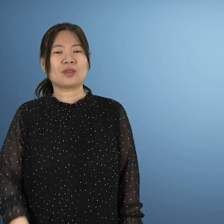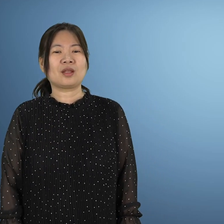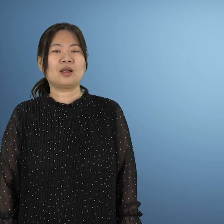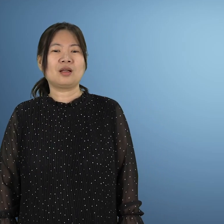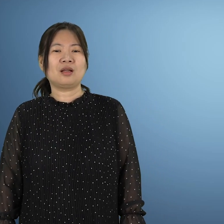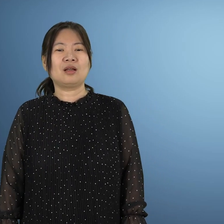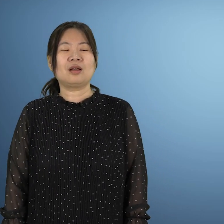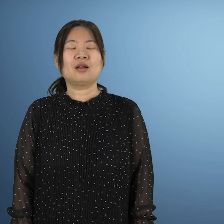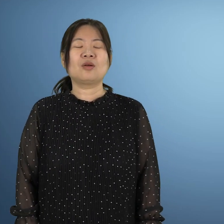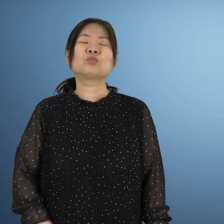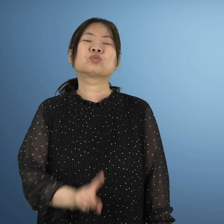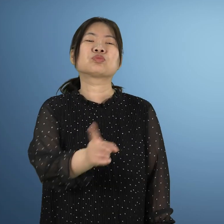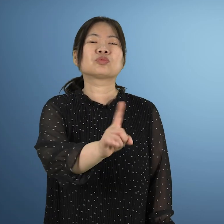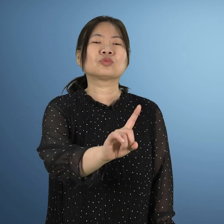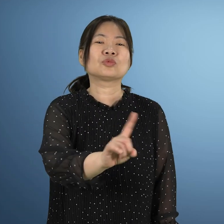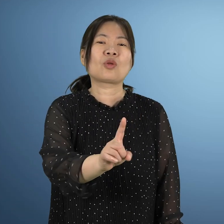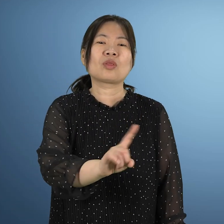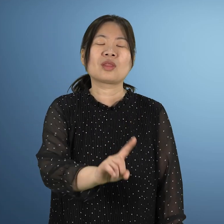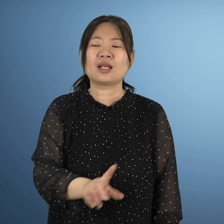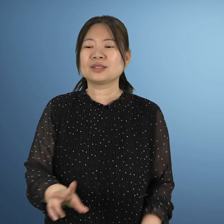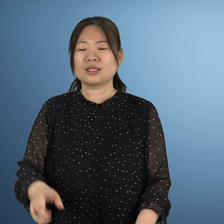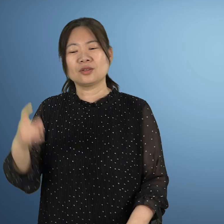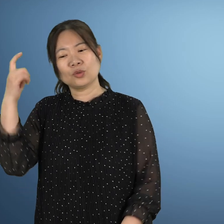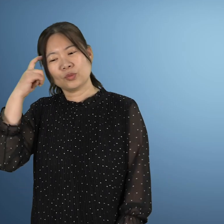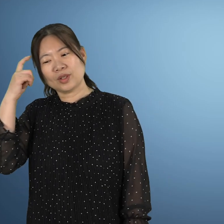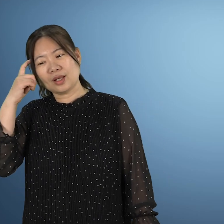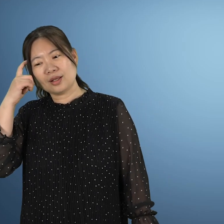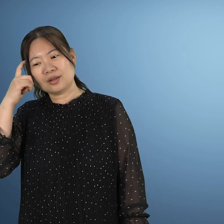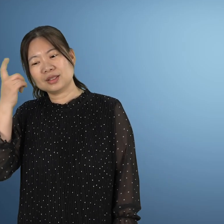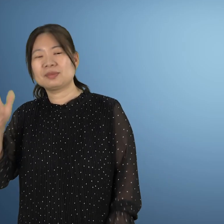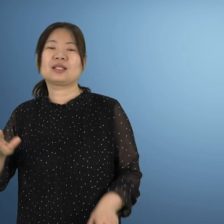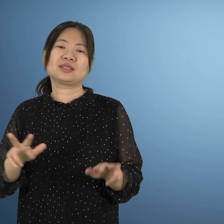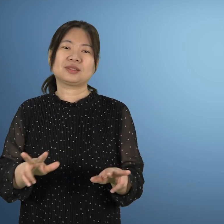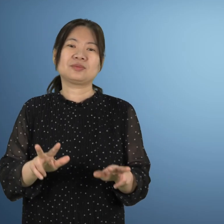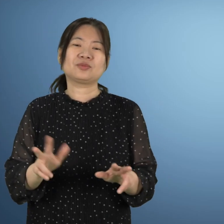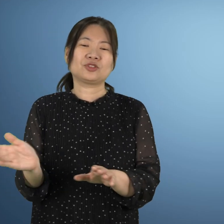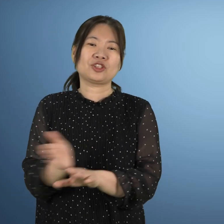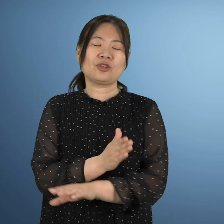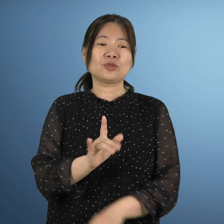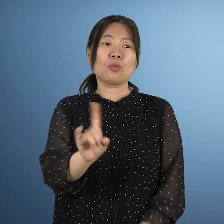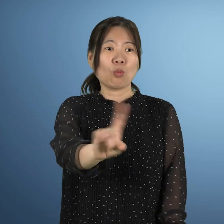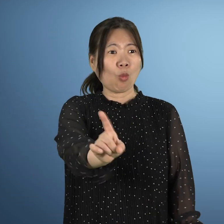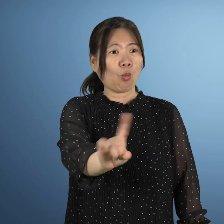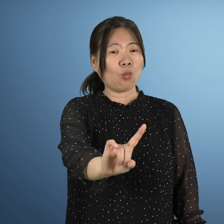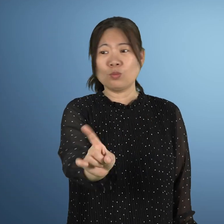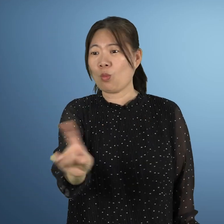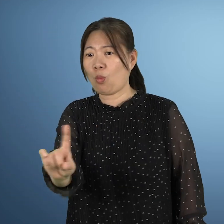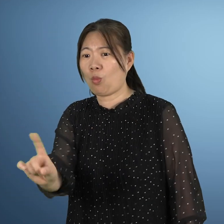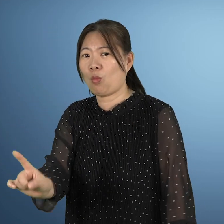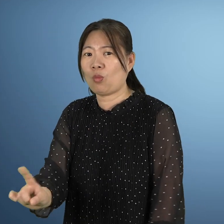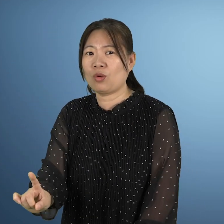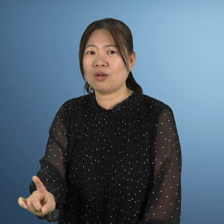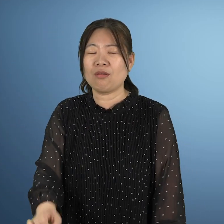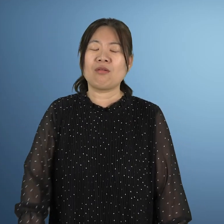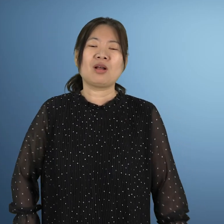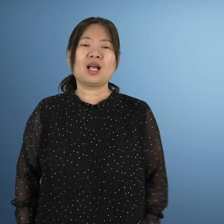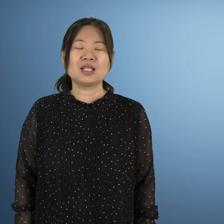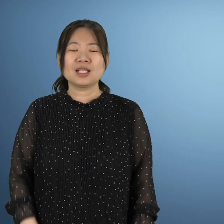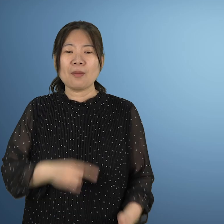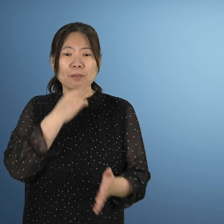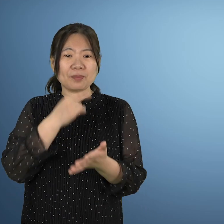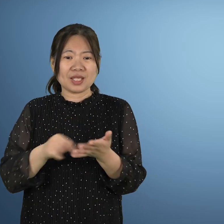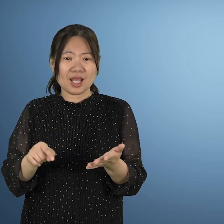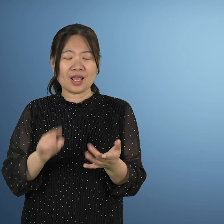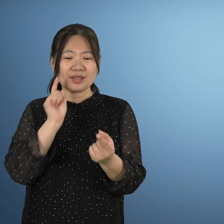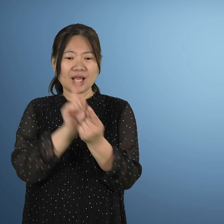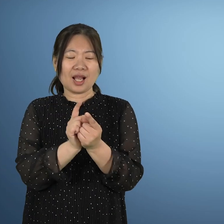what으로, 무엇으로. 이 무슨 얘기냐면 우리는 그런 재난을 겪고 있는